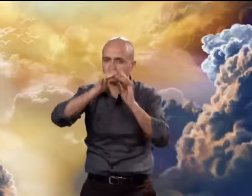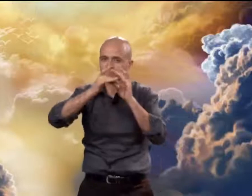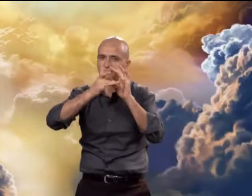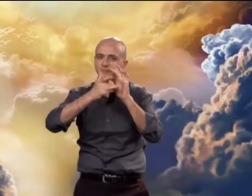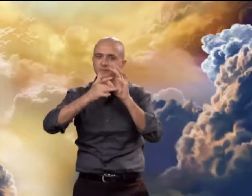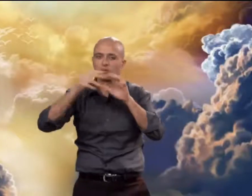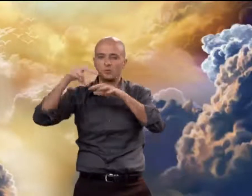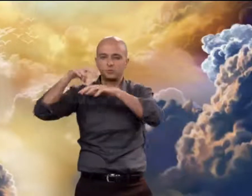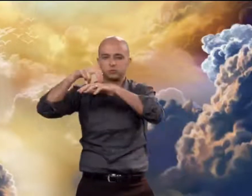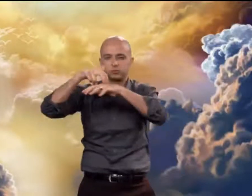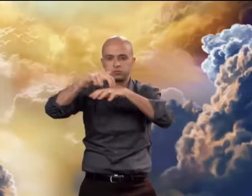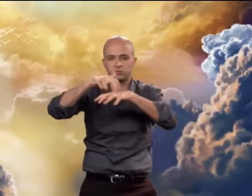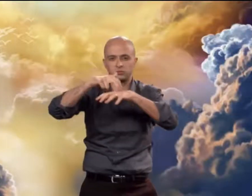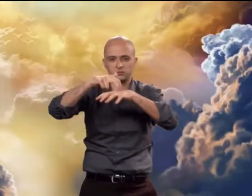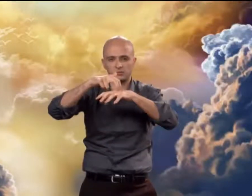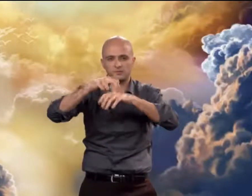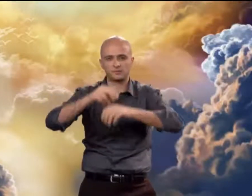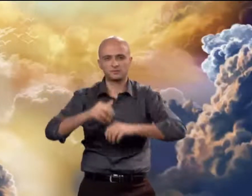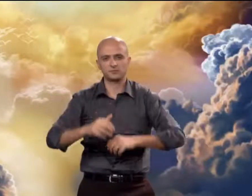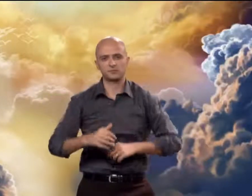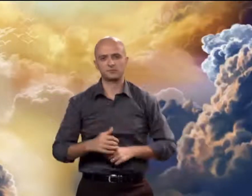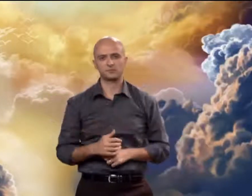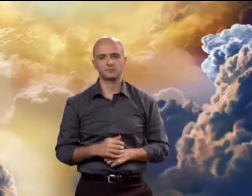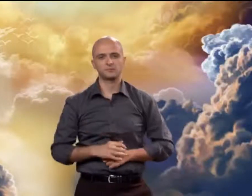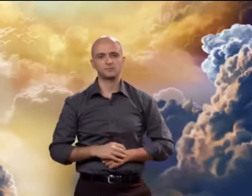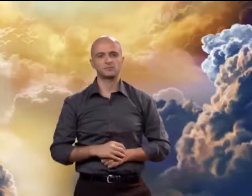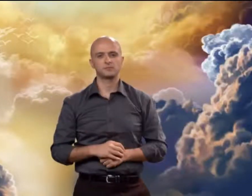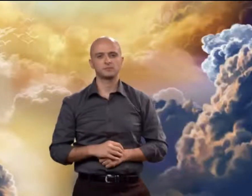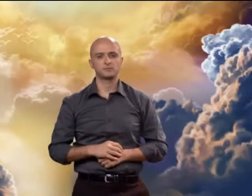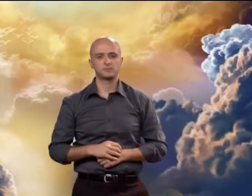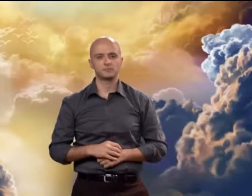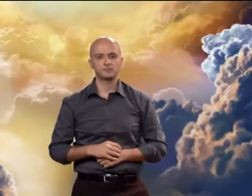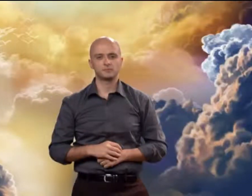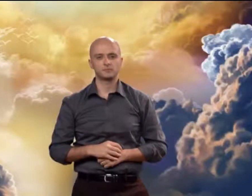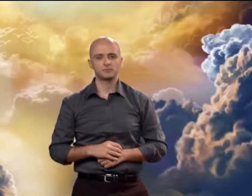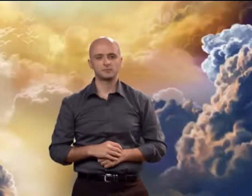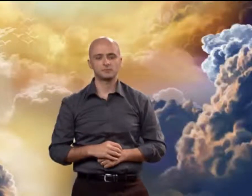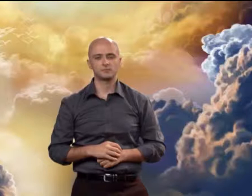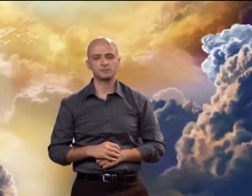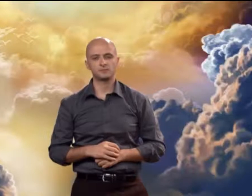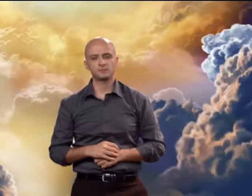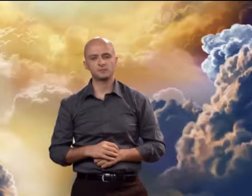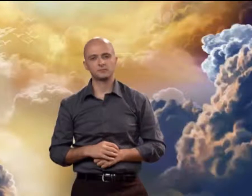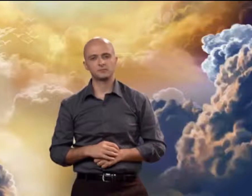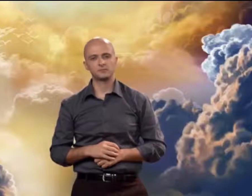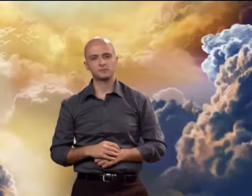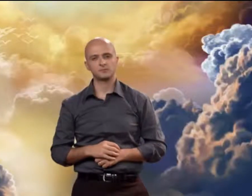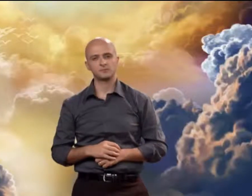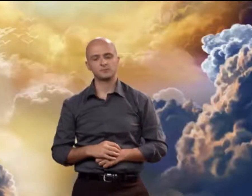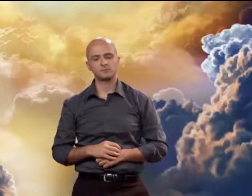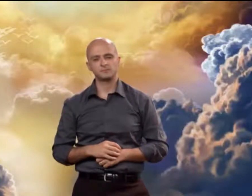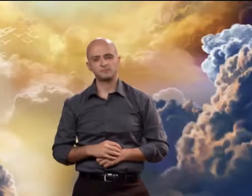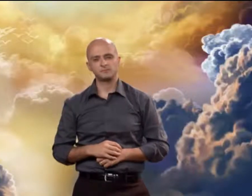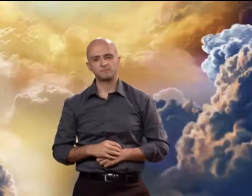Eles têm buscado a sabedoria de Deus, considerando-a mais proveitosa do que a prata e mais lucrativa do que o